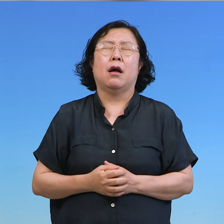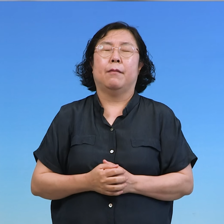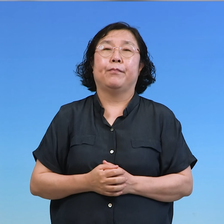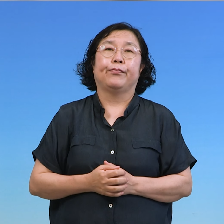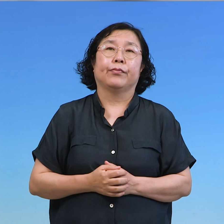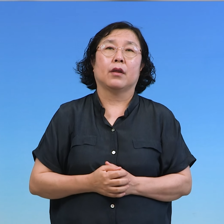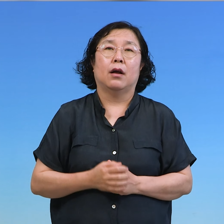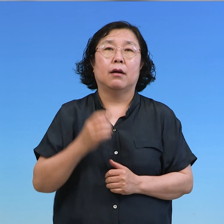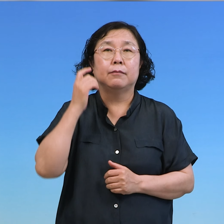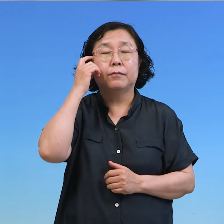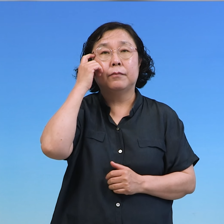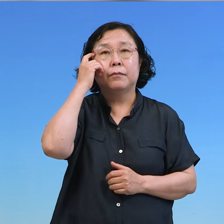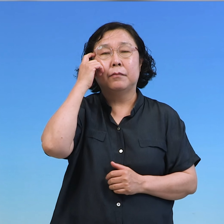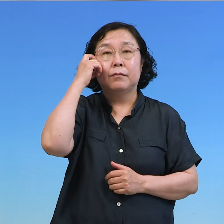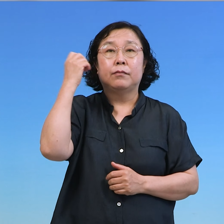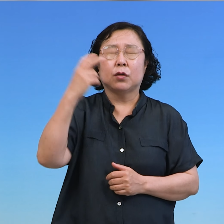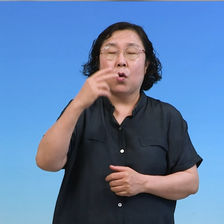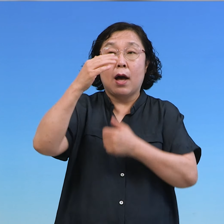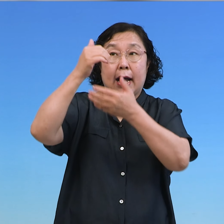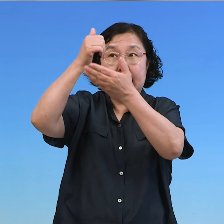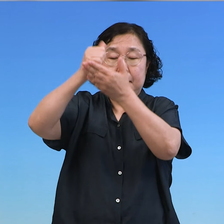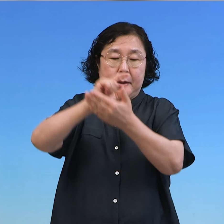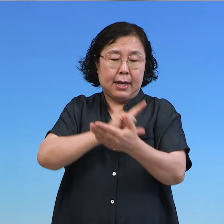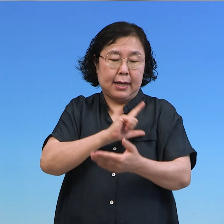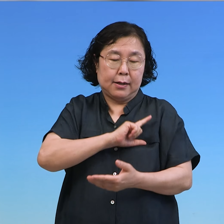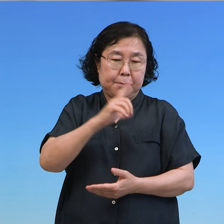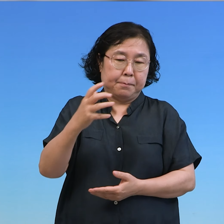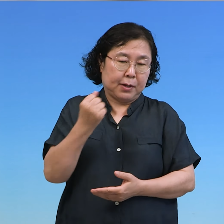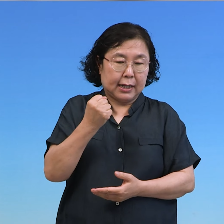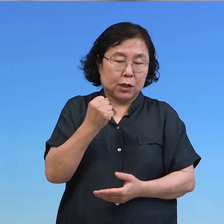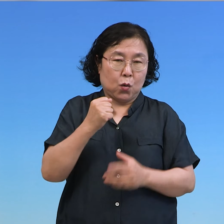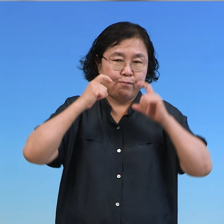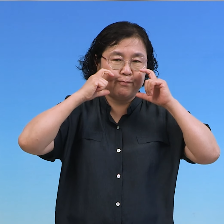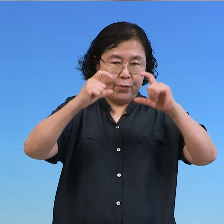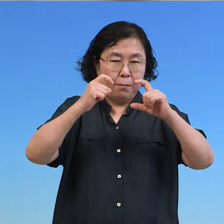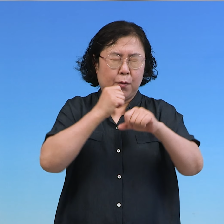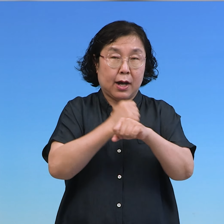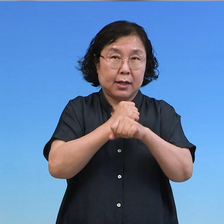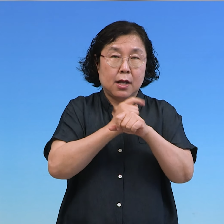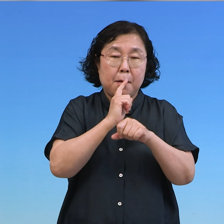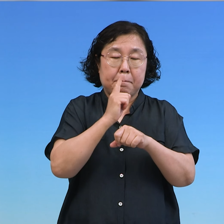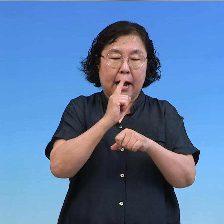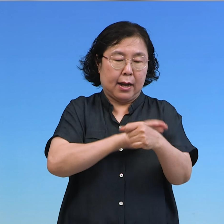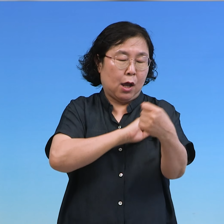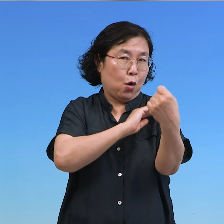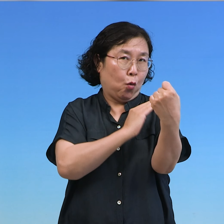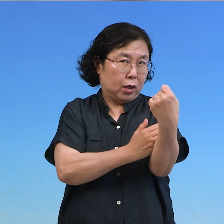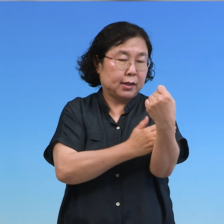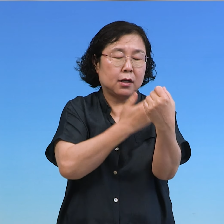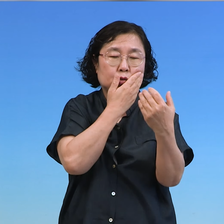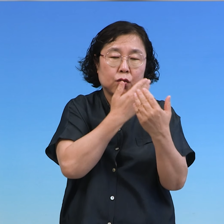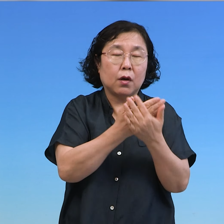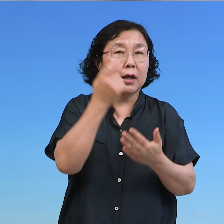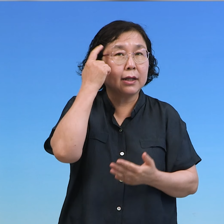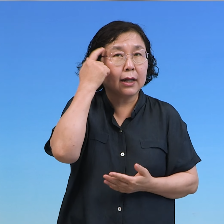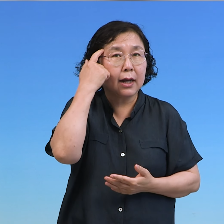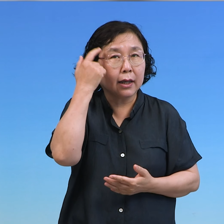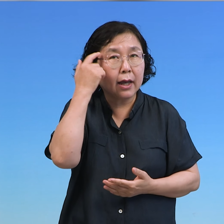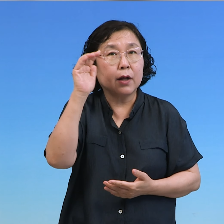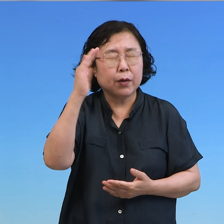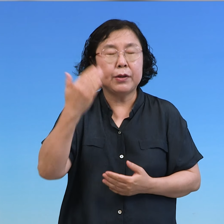그것도 하나님의 이름으로 하는 말의 권세 이걸 굉장히 우리가 중요하게 생각해야 돼요 그래서 제가